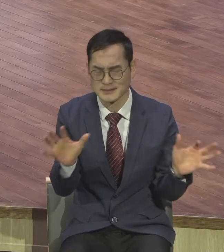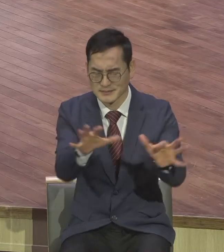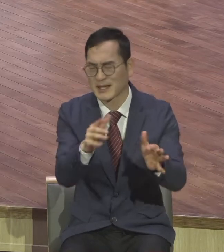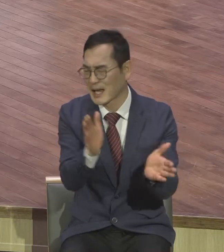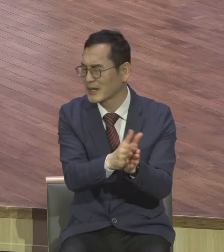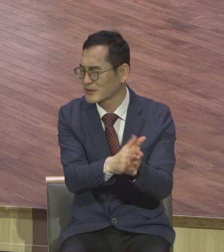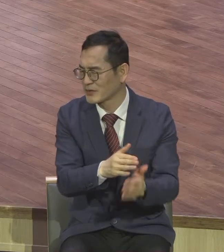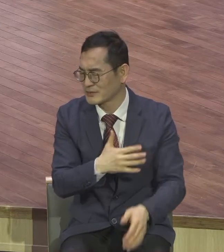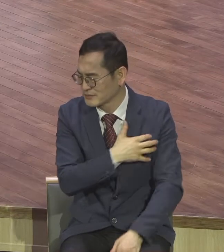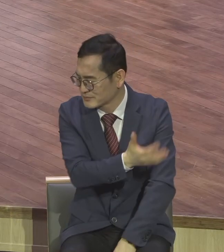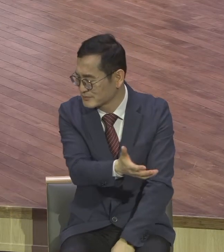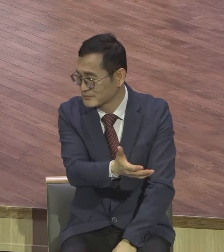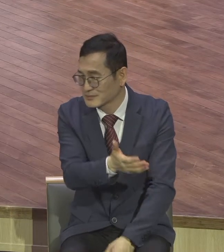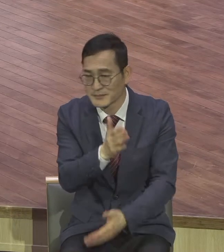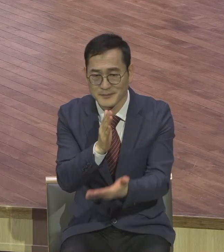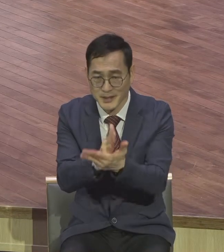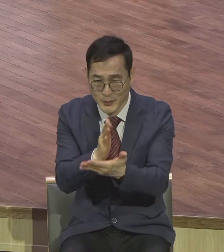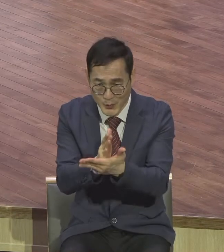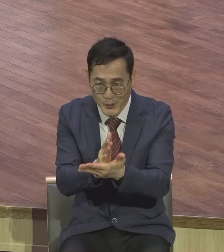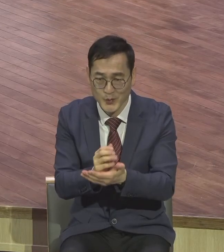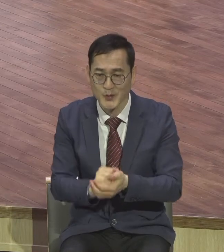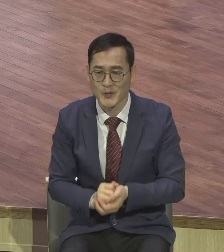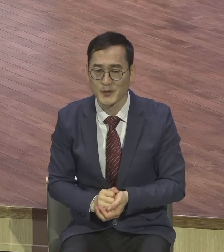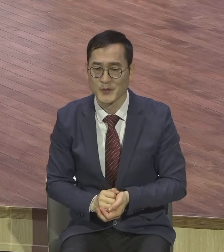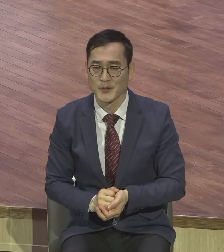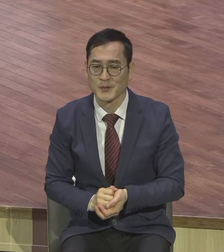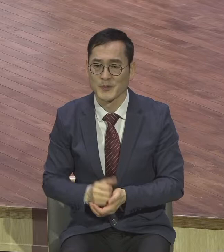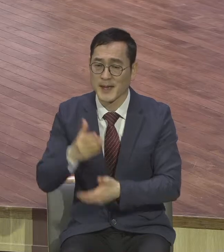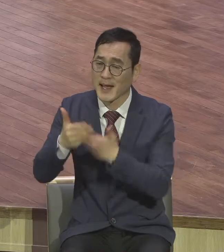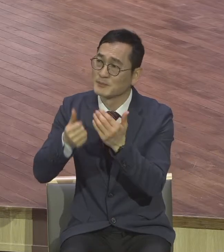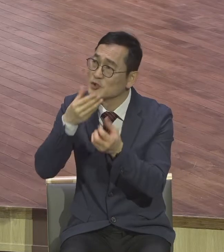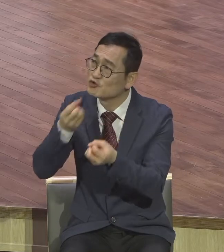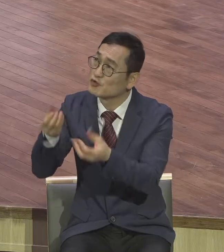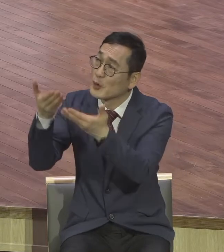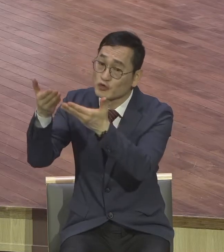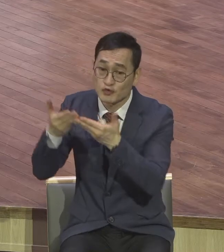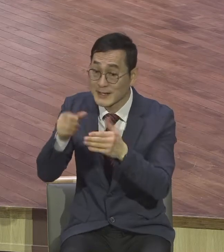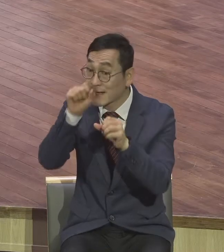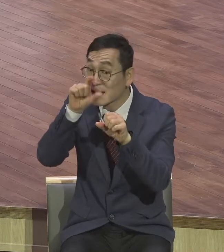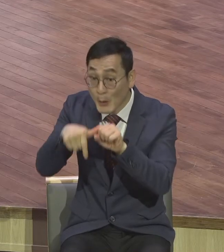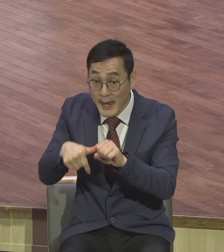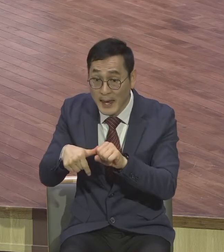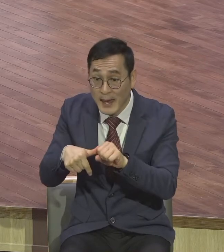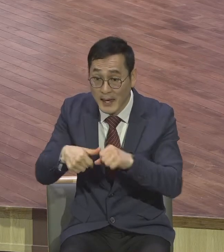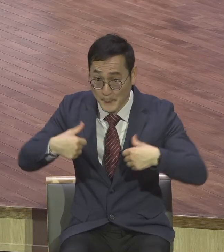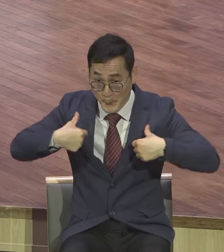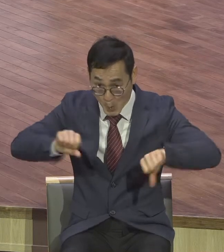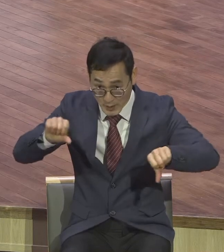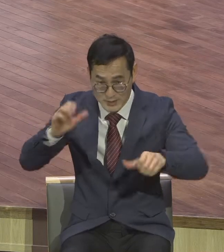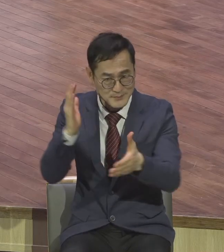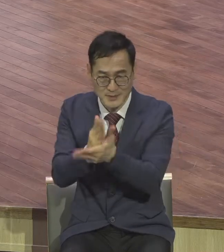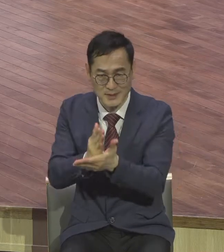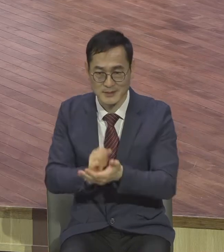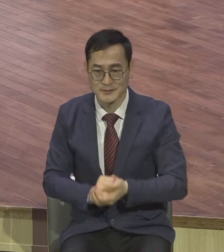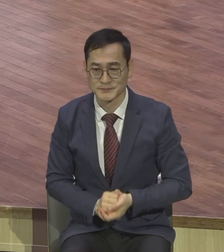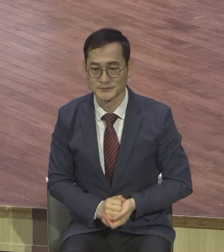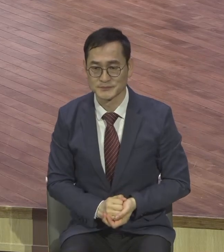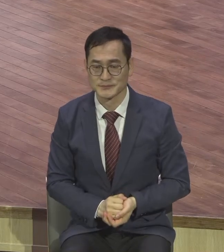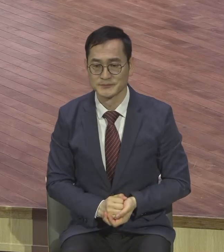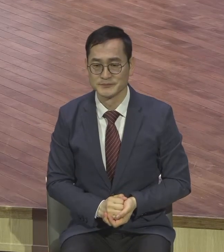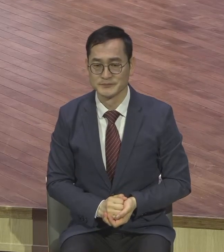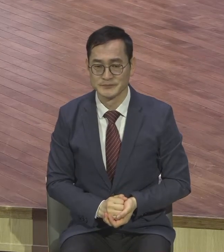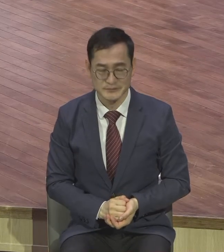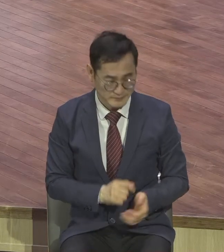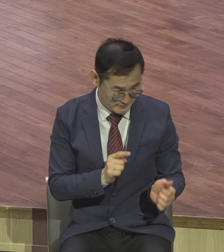하나님이 주신 축복을 스스로 밀어내는 포기하는 시간입니다 하나님은 누구를 통해서도